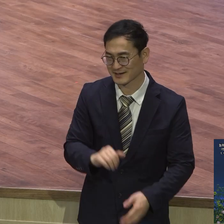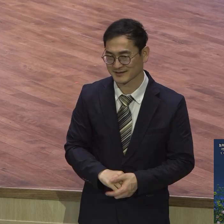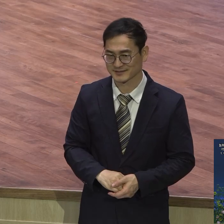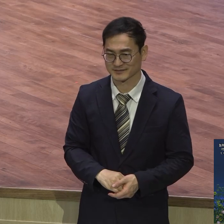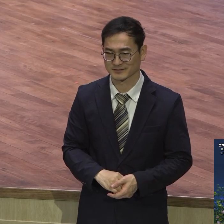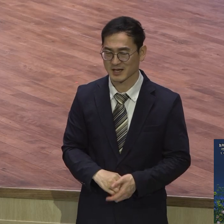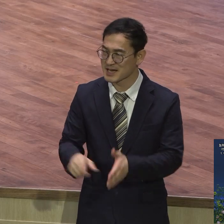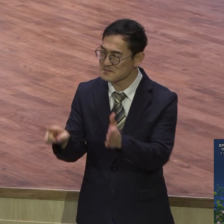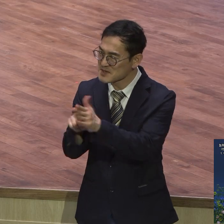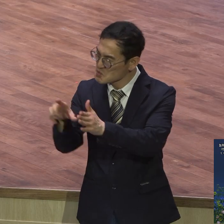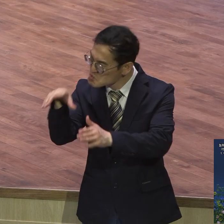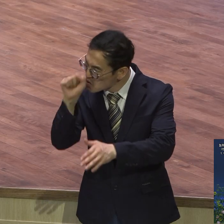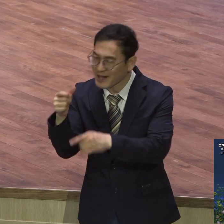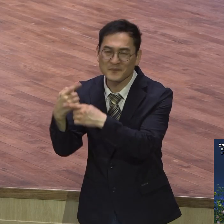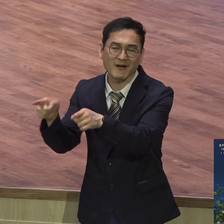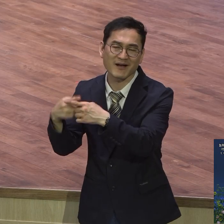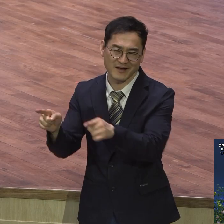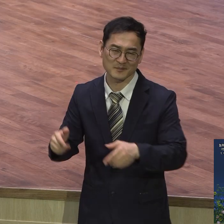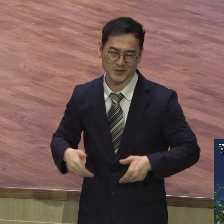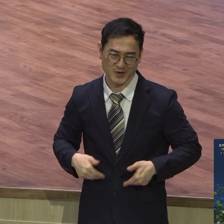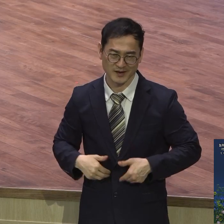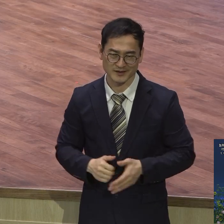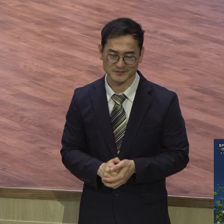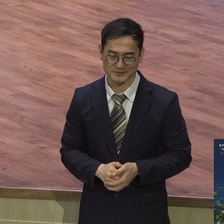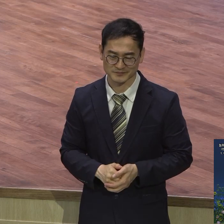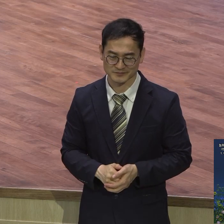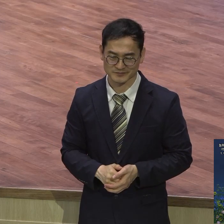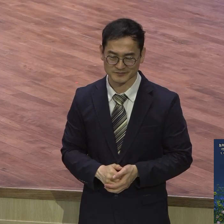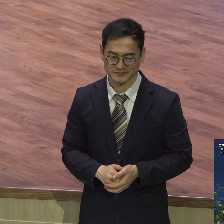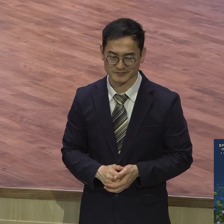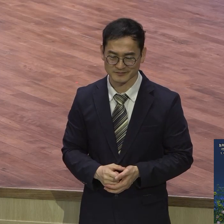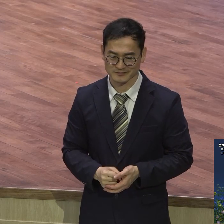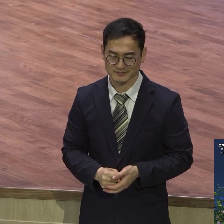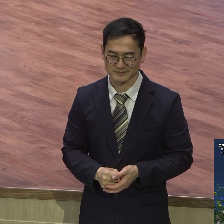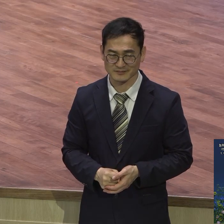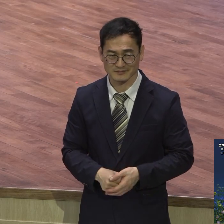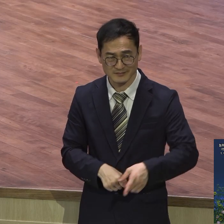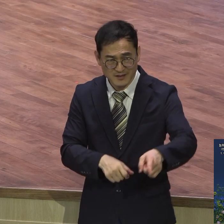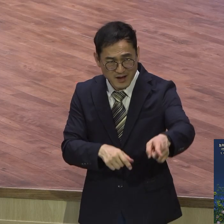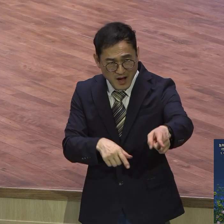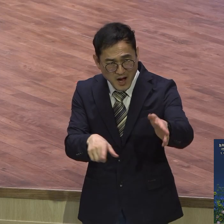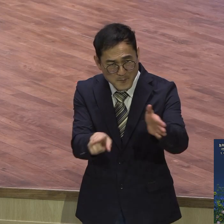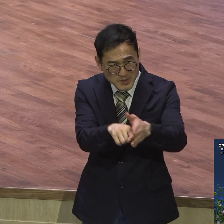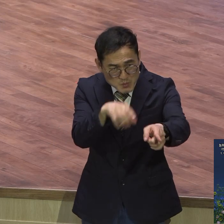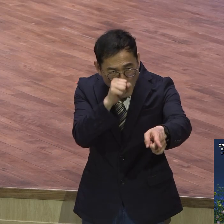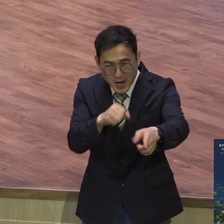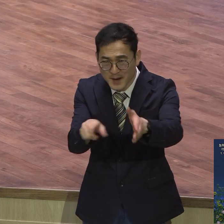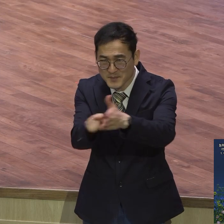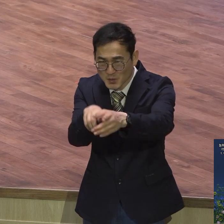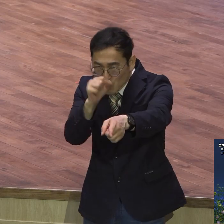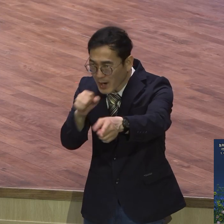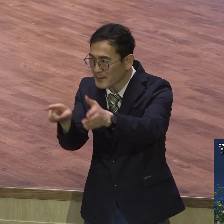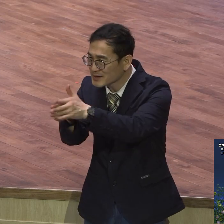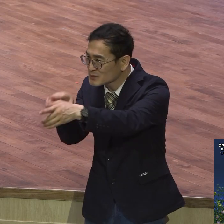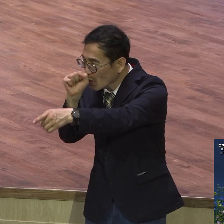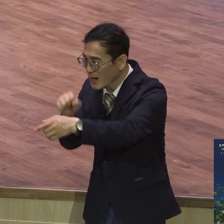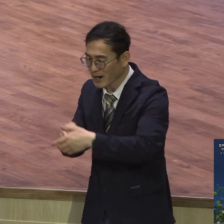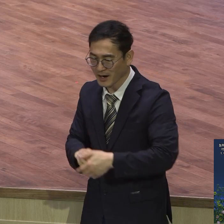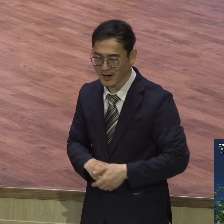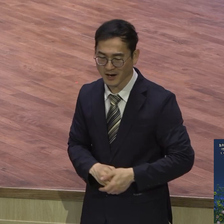참 좋구나. 장노님은 집사님은 부장님은 군사님은 믿음으로 하시네. 군사님 만나면